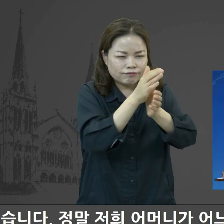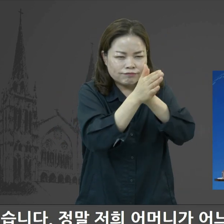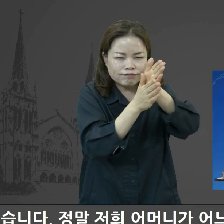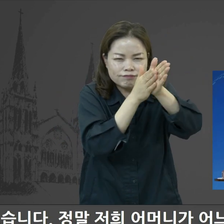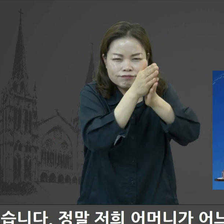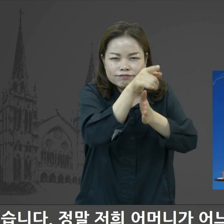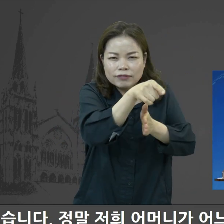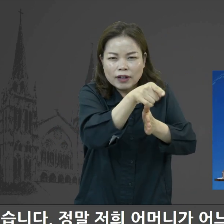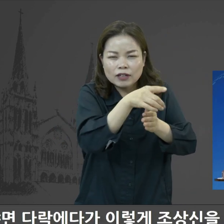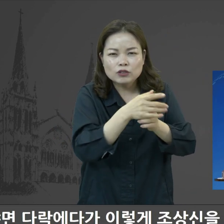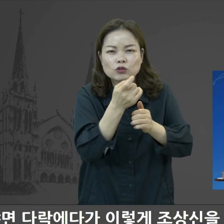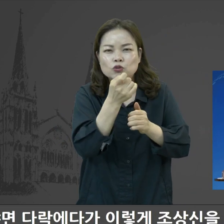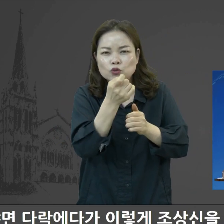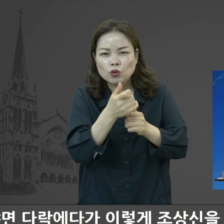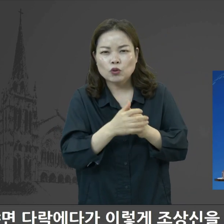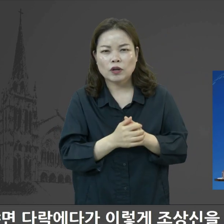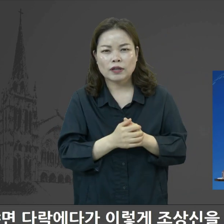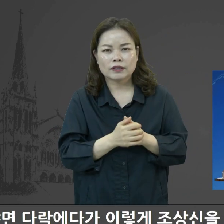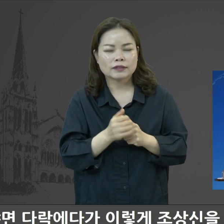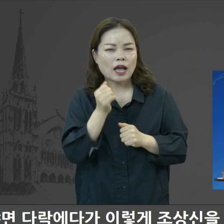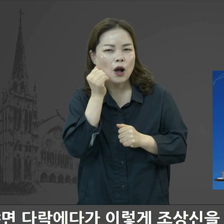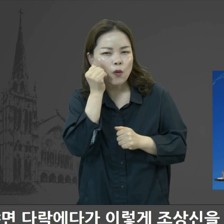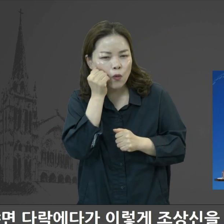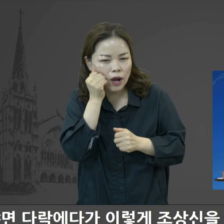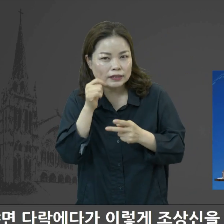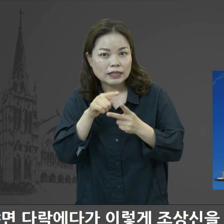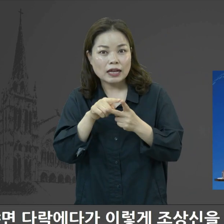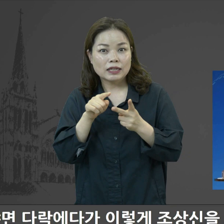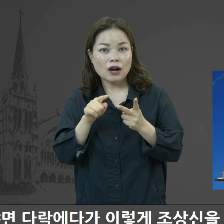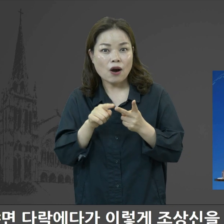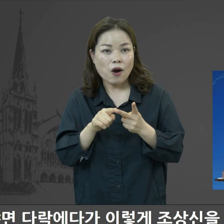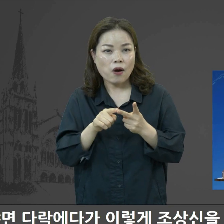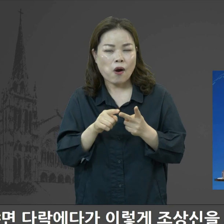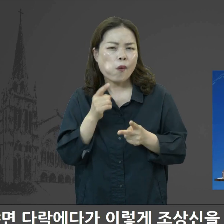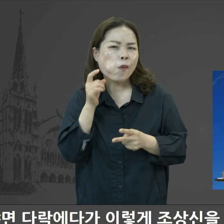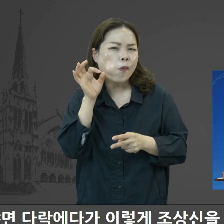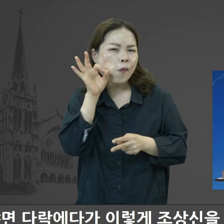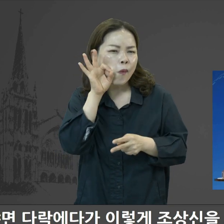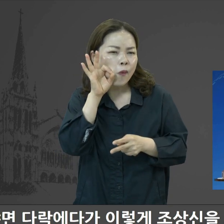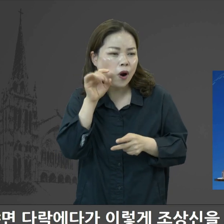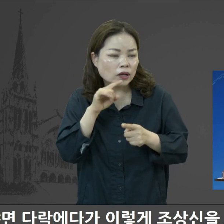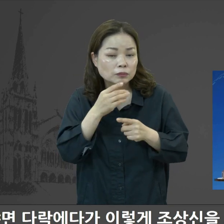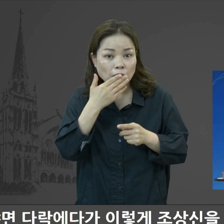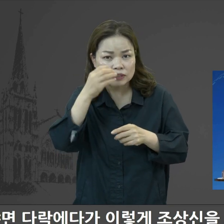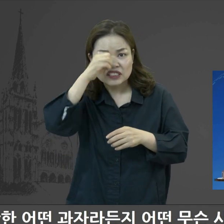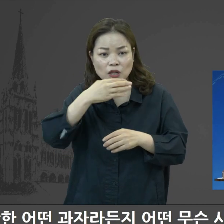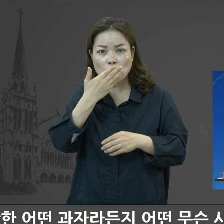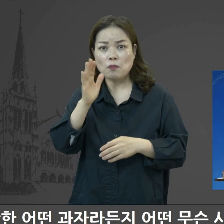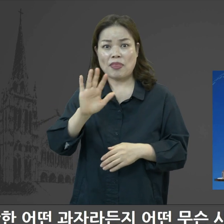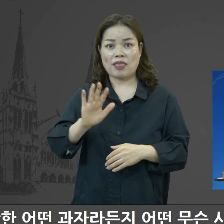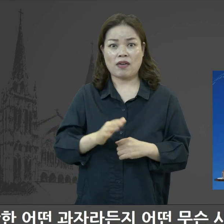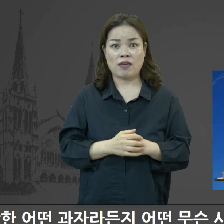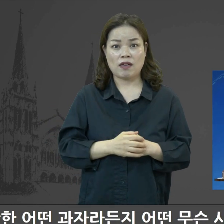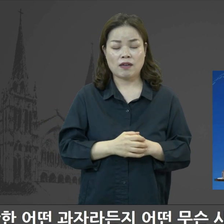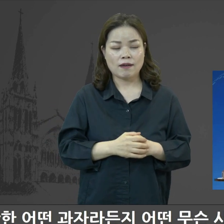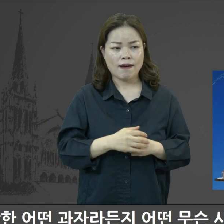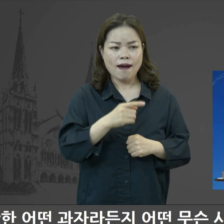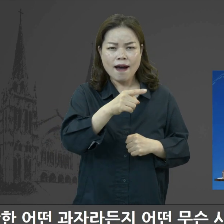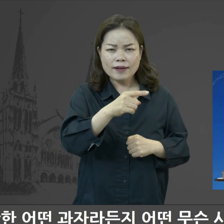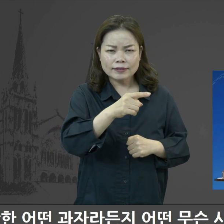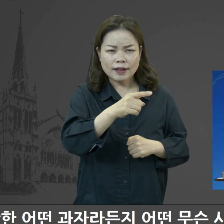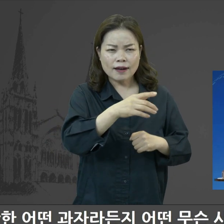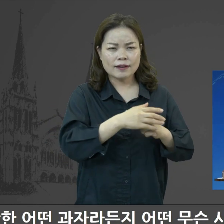조상신에게 조그마한 어떤 과자라든지 어떤 무슨 사탕을 먹더라도 그냥 먹으면 안 되고